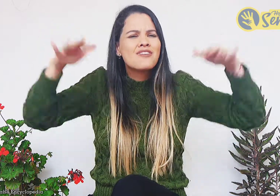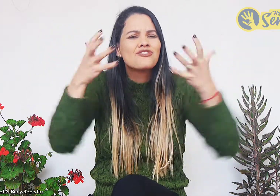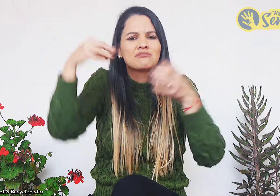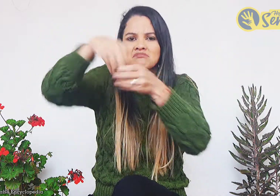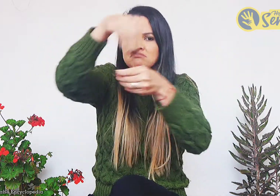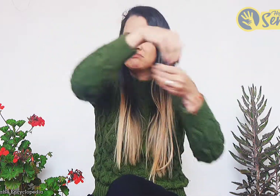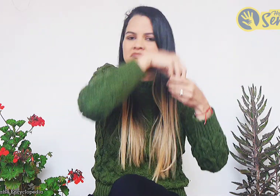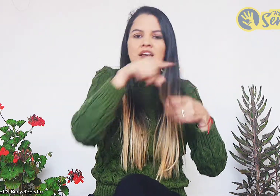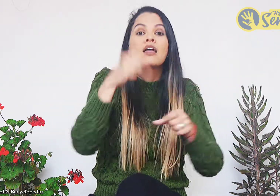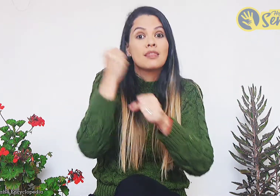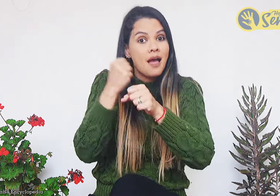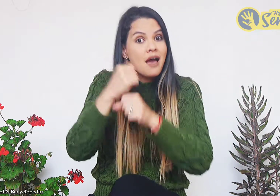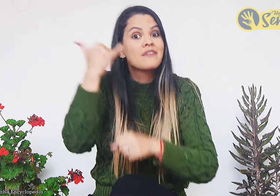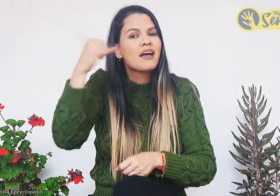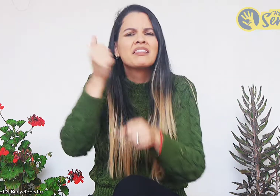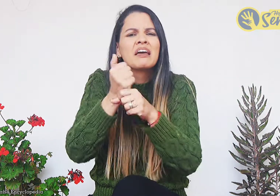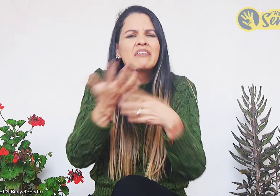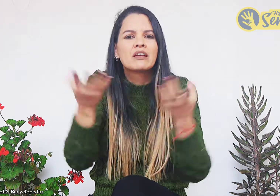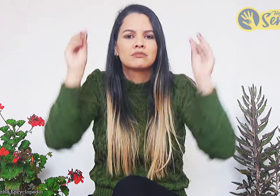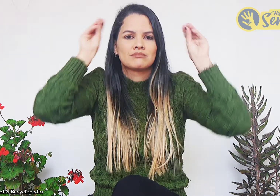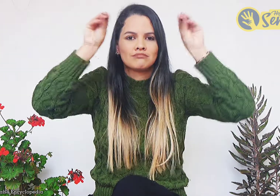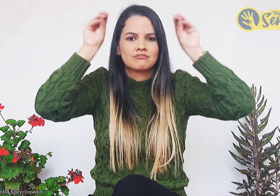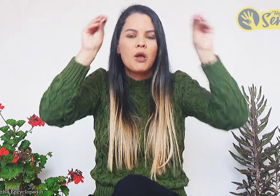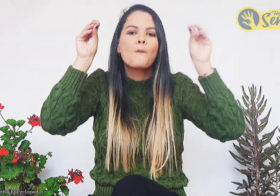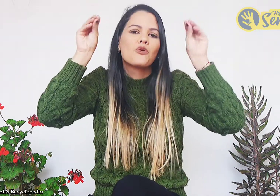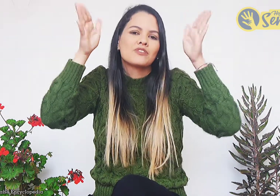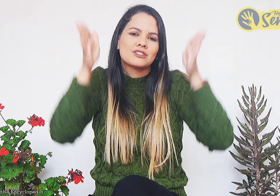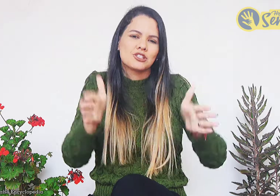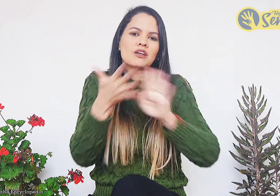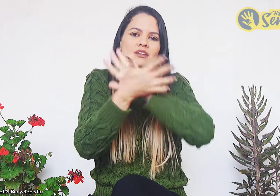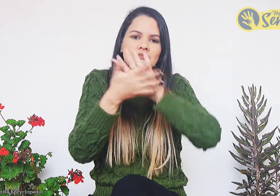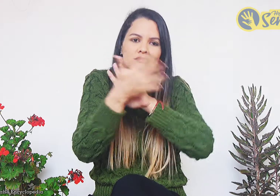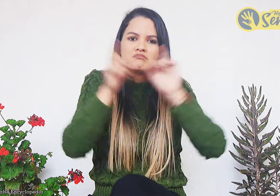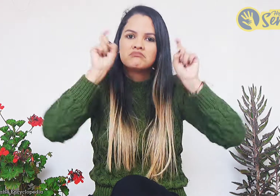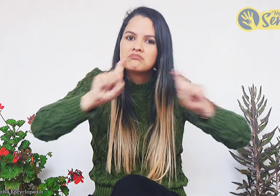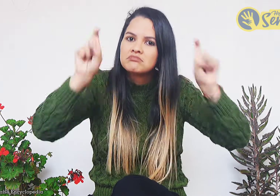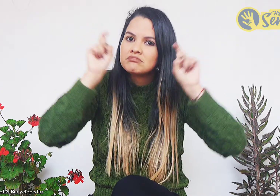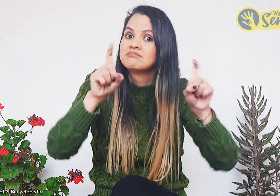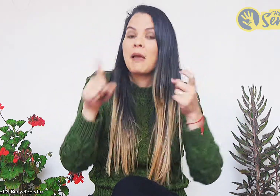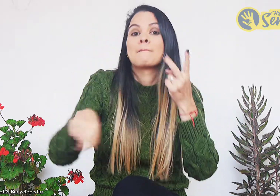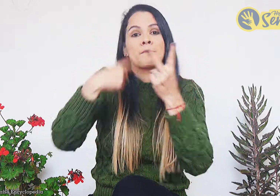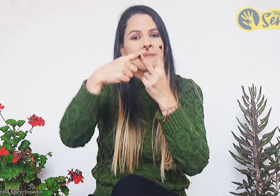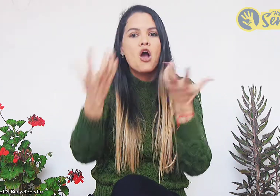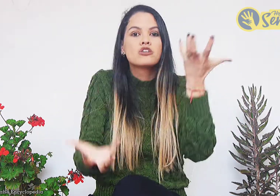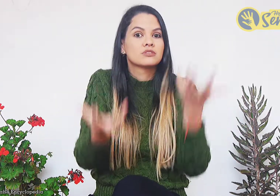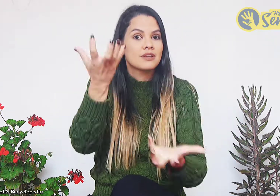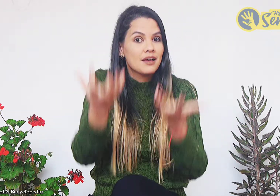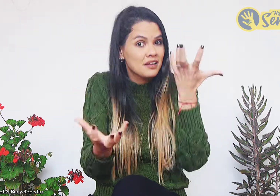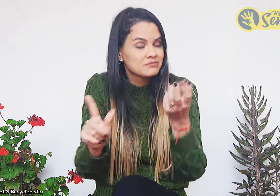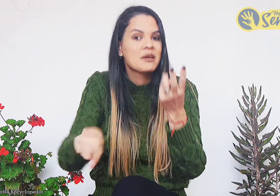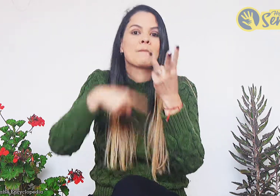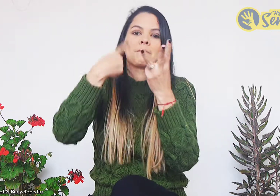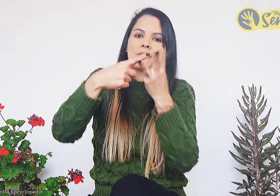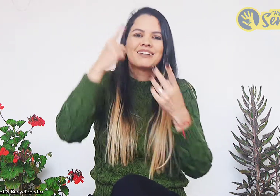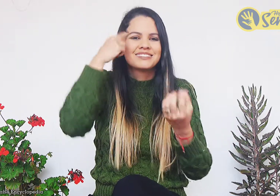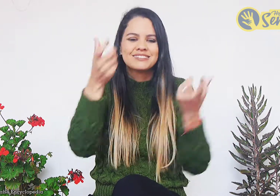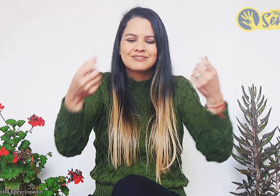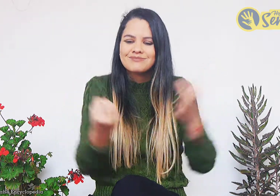tenían diferentes funciones, principalmente eran maestros de la lengua de señas, pero además también eran cocineros, otros eran jardineros y muchas